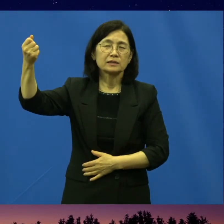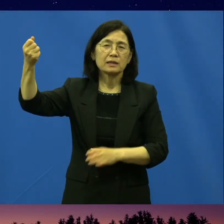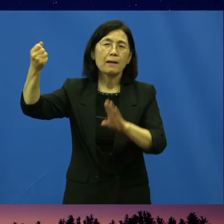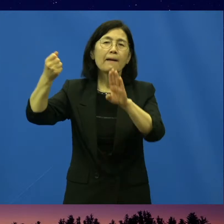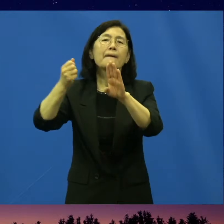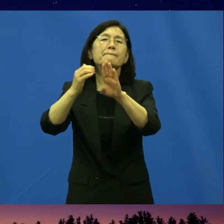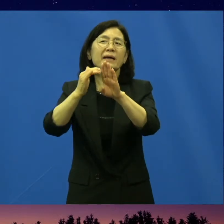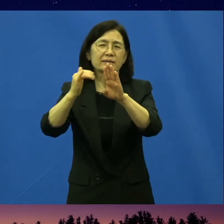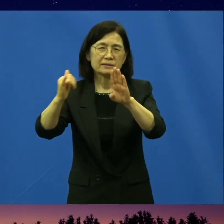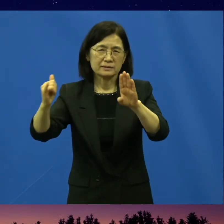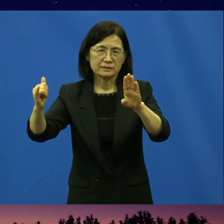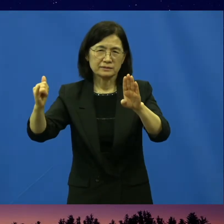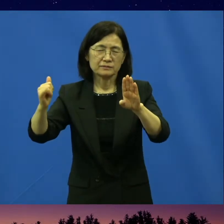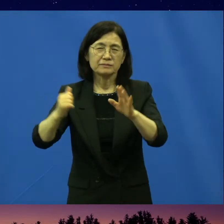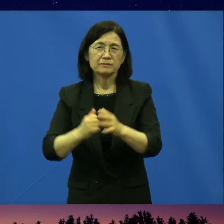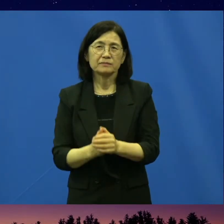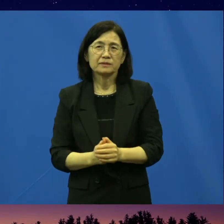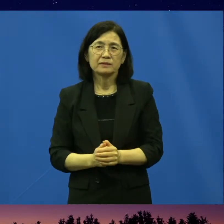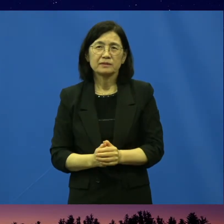너는 내 것이라는 거죠.